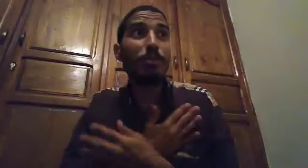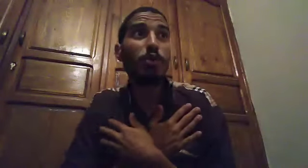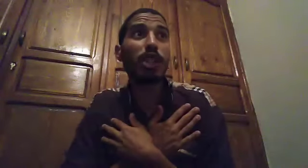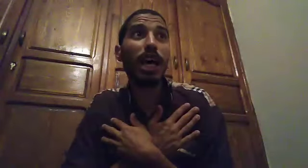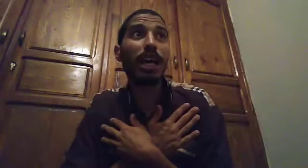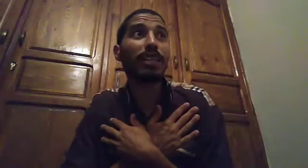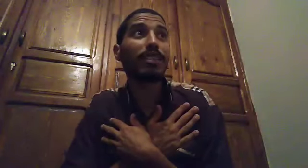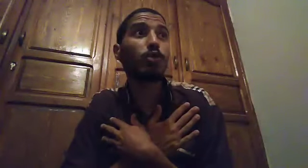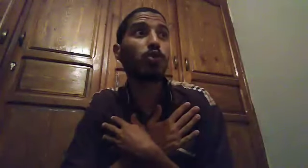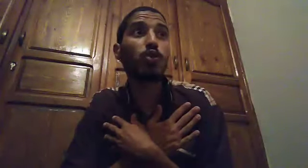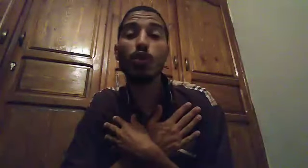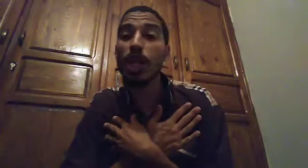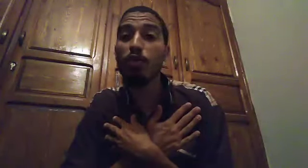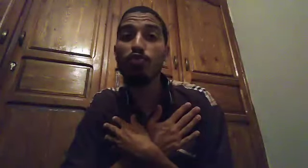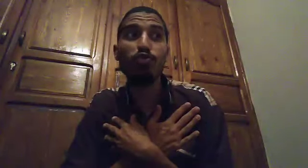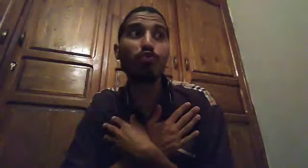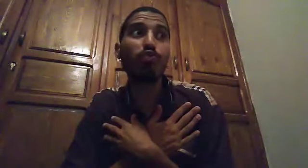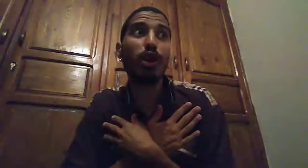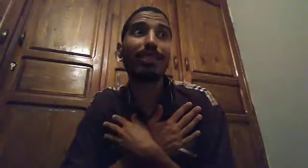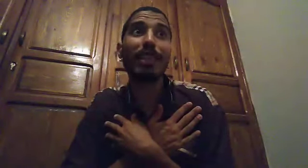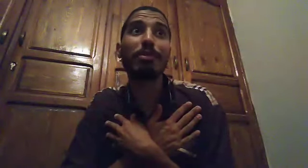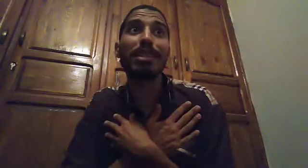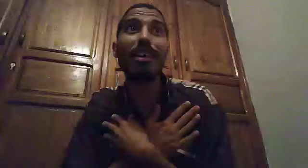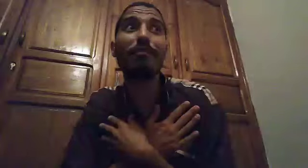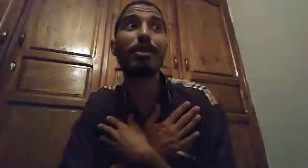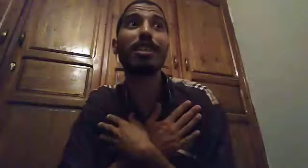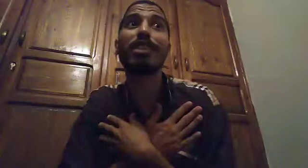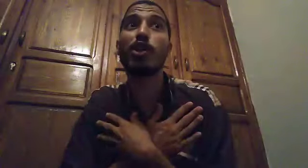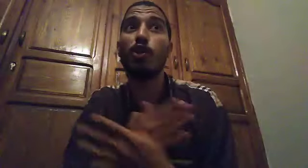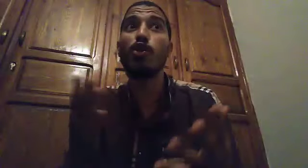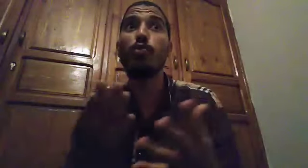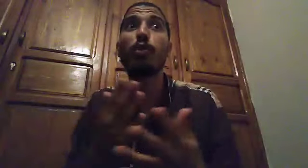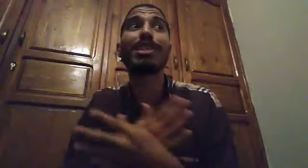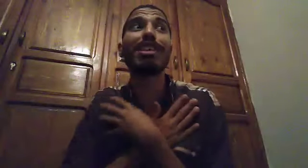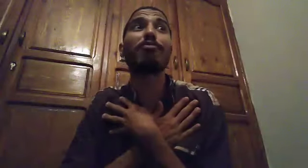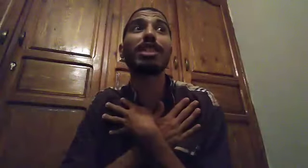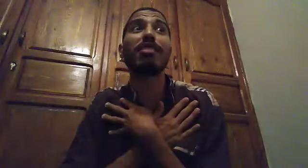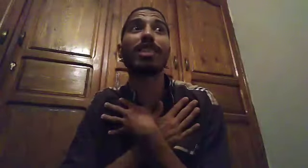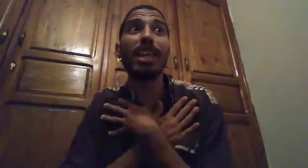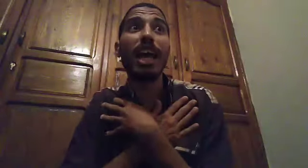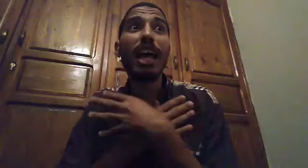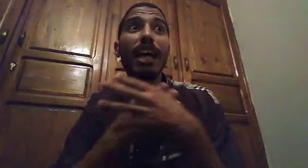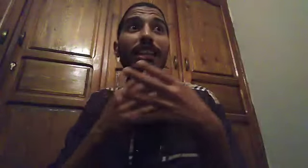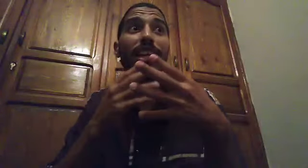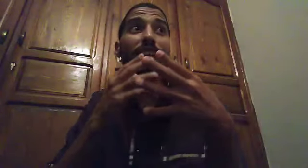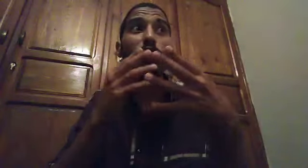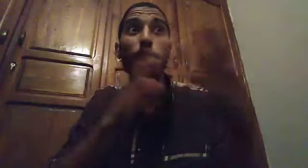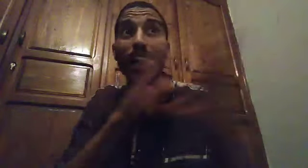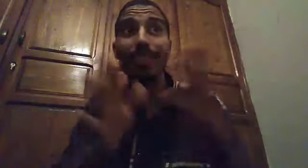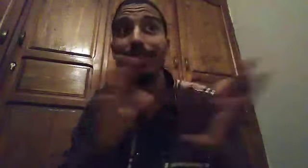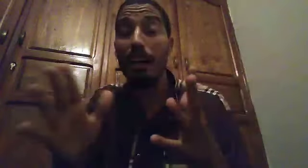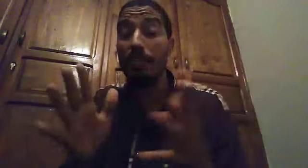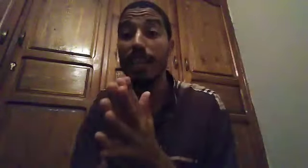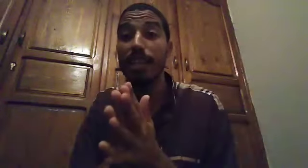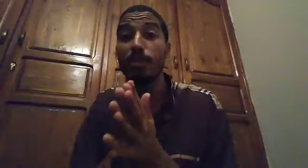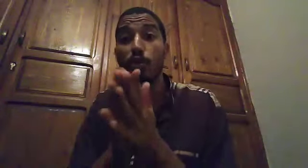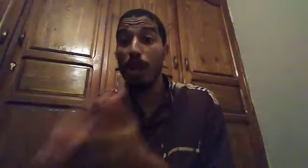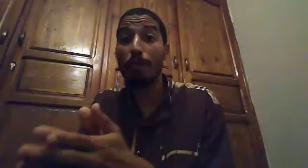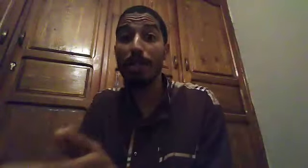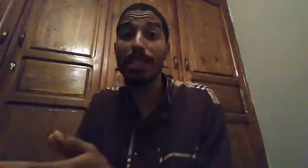بكل صراحه كانت اسطوريه وخطط بزاف بزاف ديال العيوب وبزاف بزاف ديال نقاط الضعف اللي كانت كل لعب بيتزيلا